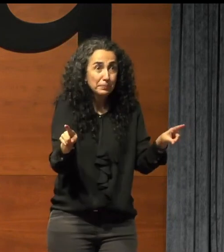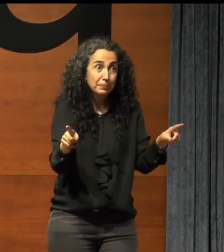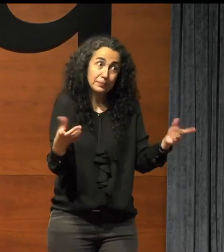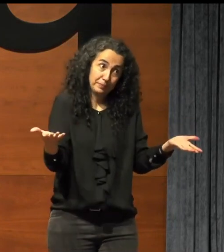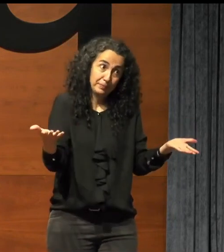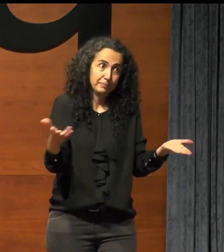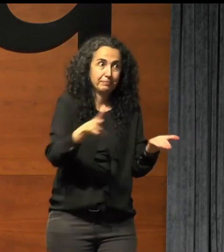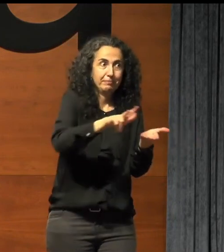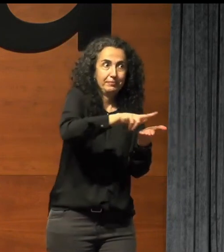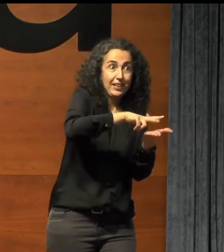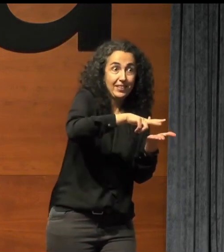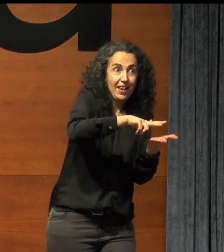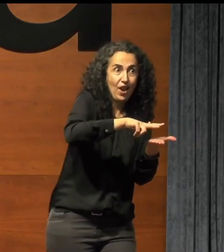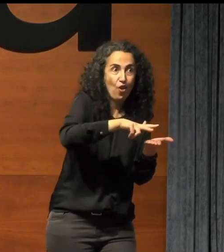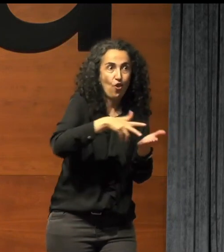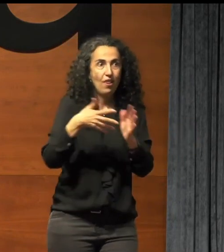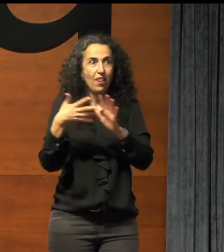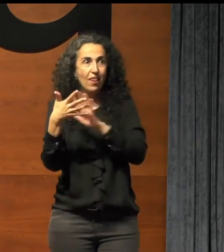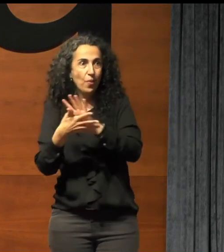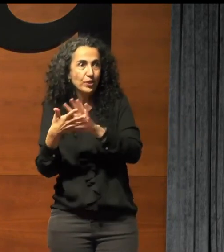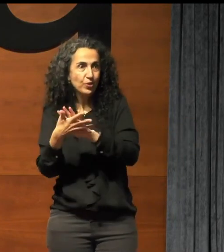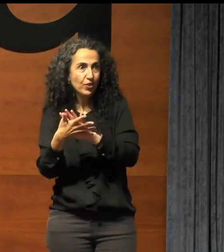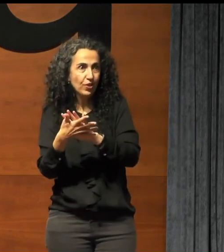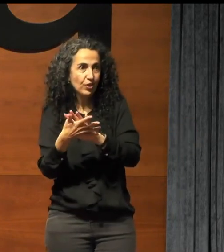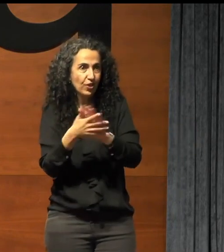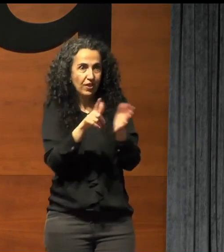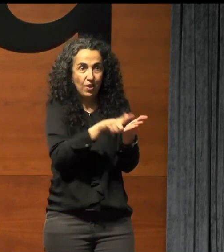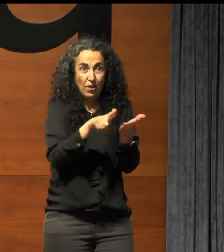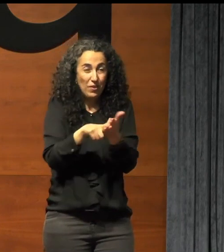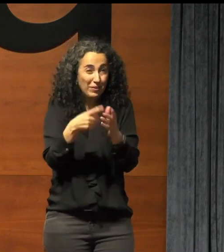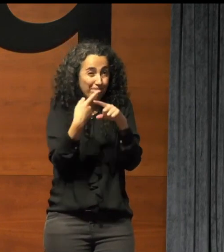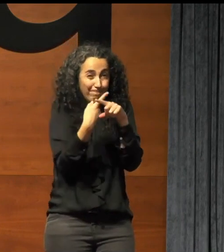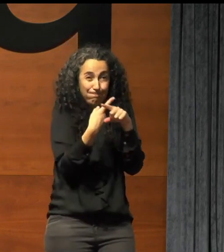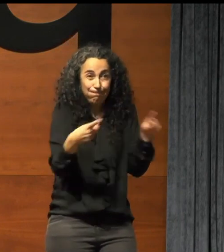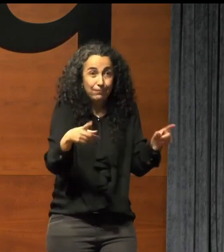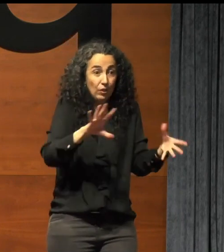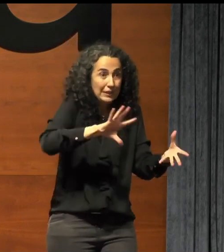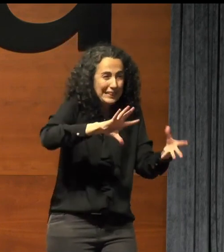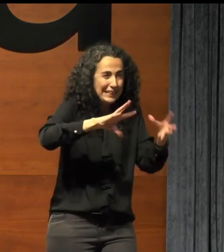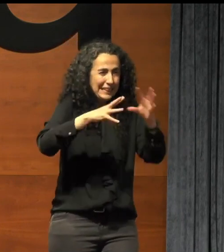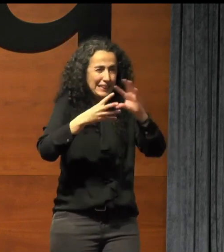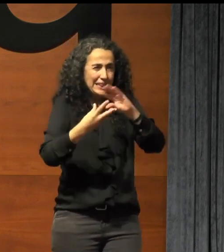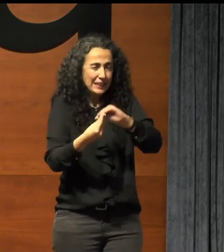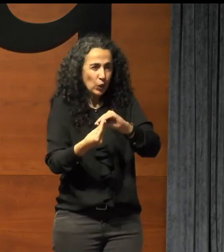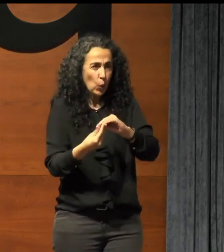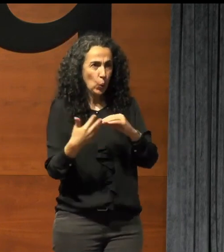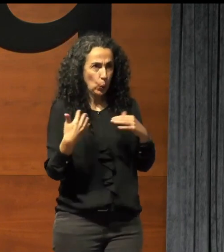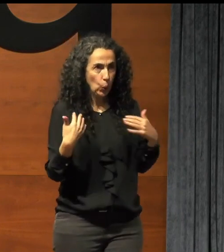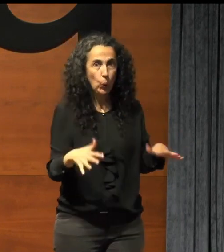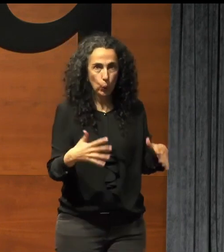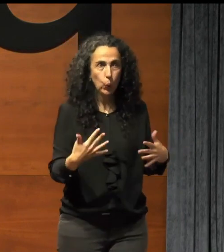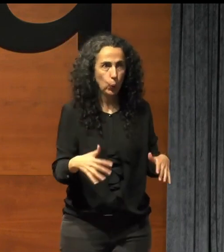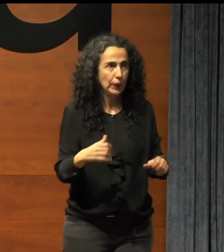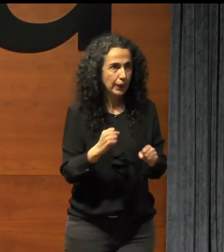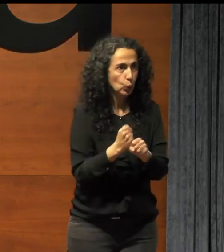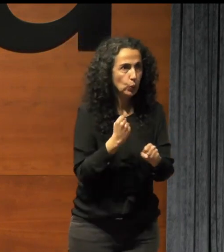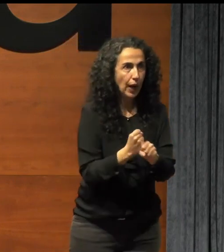Y luego también pasar de una lengua a otra, de un texto escrito a una lengua de signos, a 2 lenguas, o